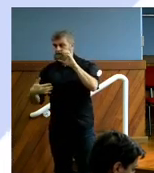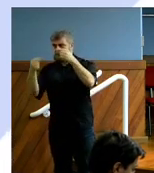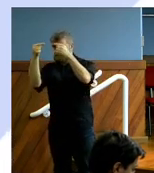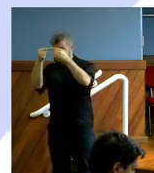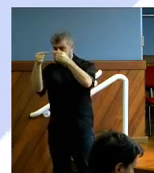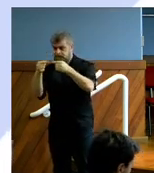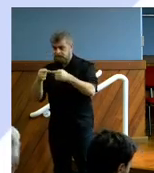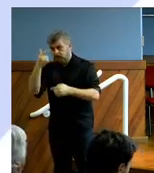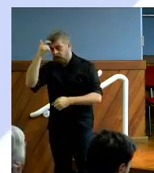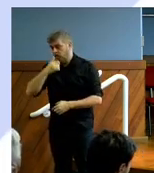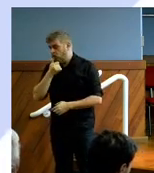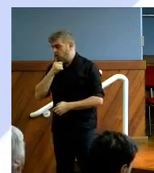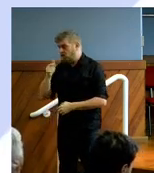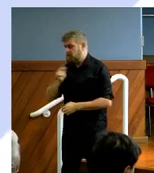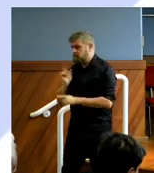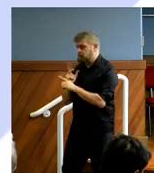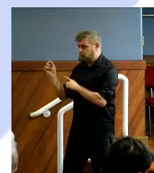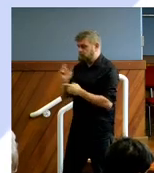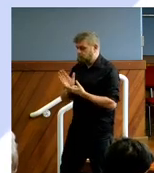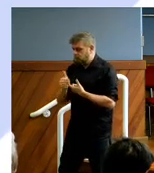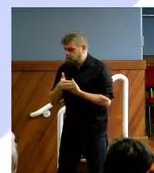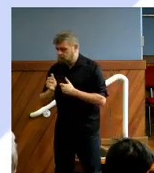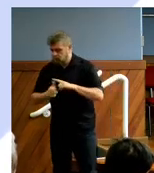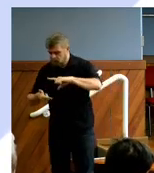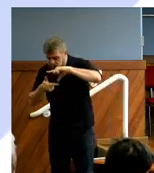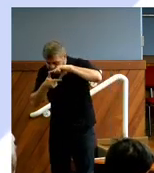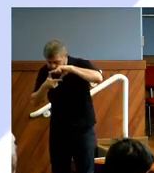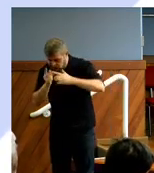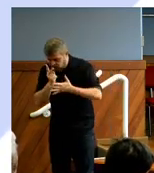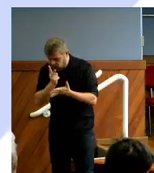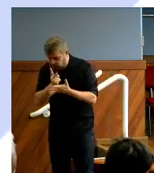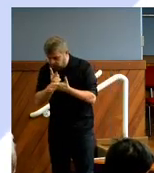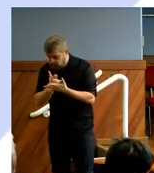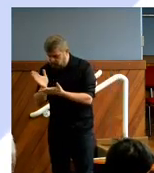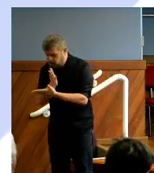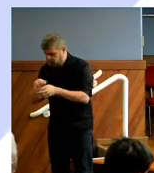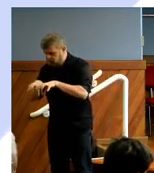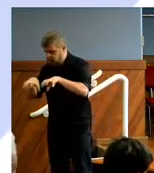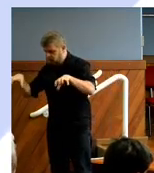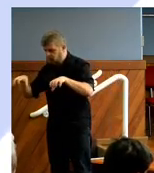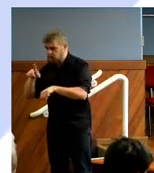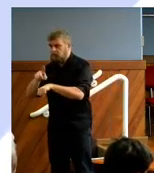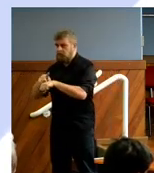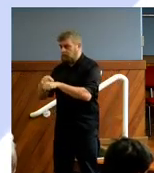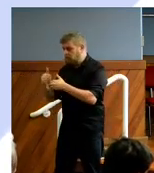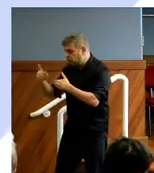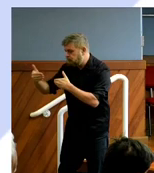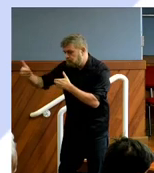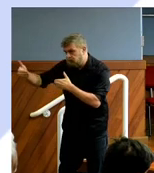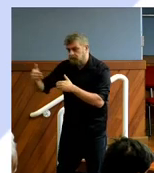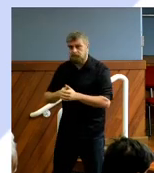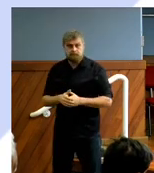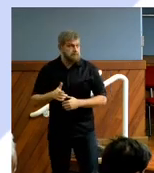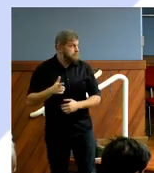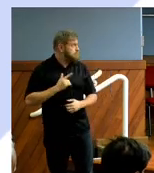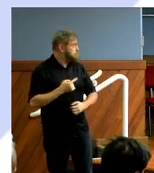eu ainda não superei, então ainda continuo sendo meio Belotto nisso, de tentar separar. É um tempo só, é um processo. Tá?